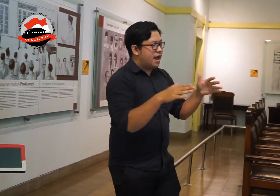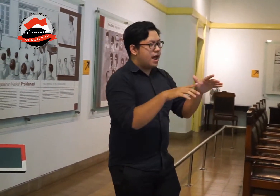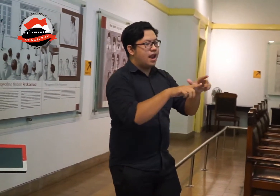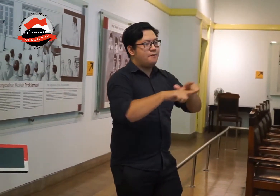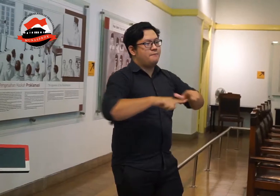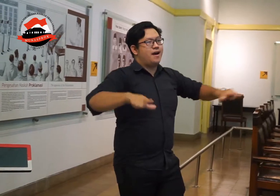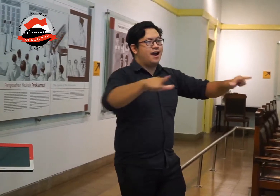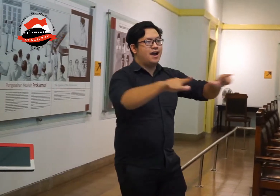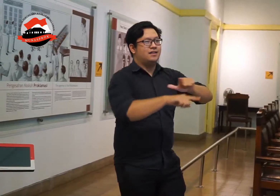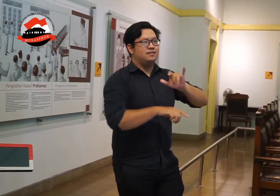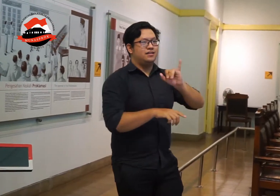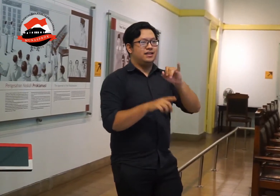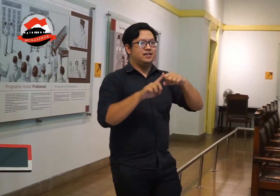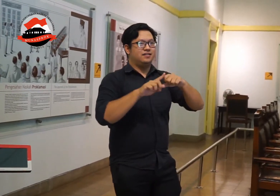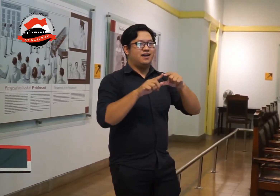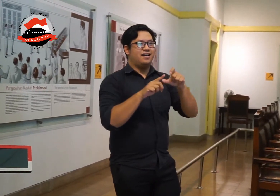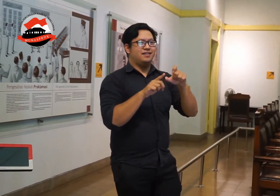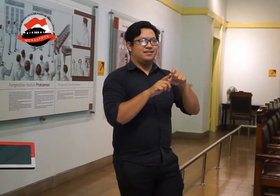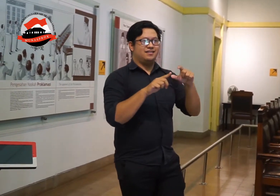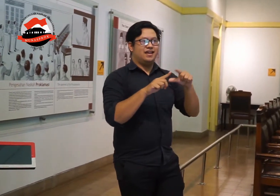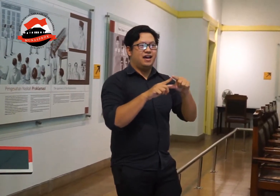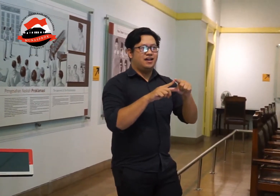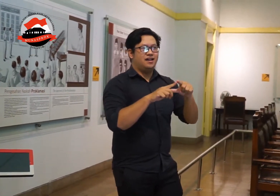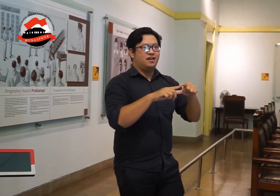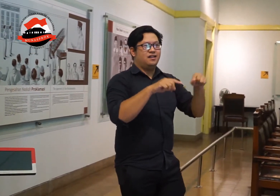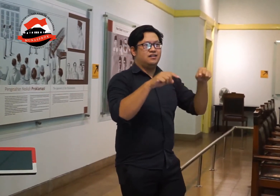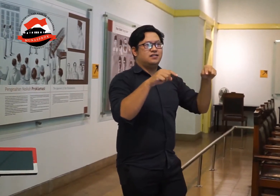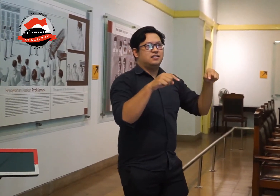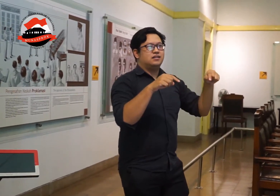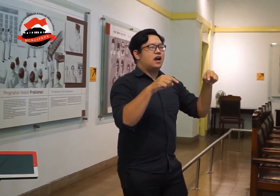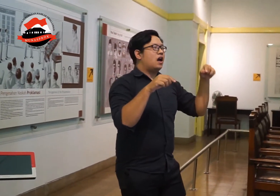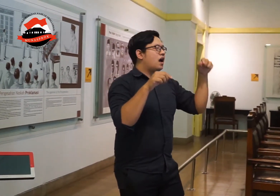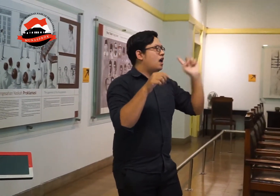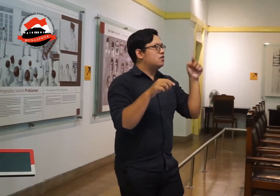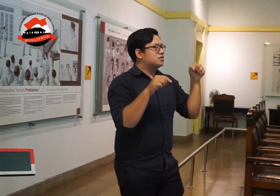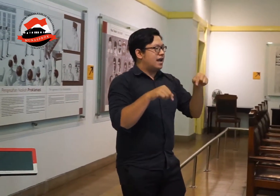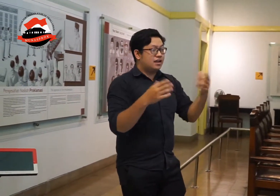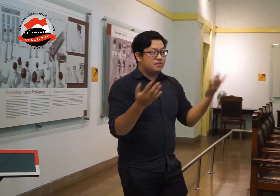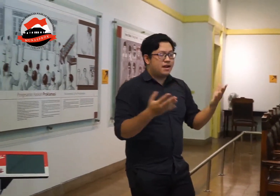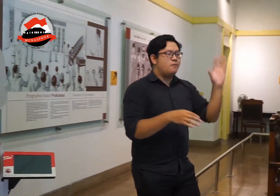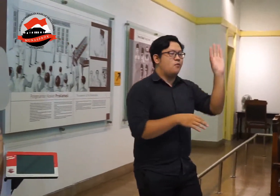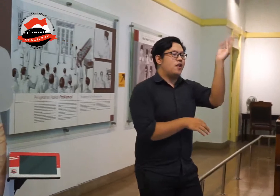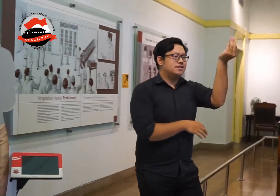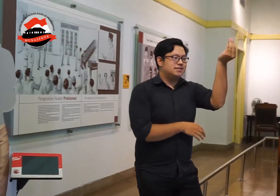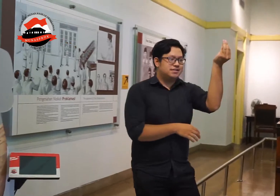Kalau sekarang lapangan Ikada sudah tidak ada dan sekarang menjadi di kawasan Monas.